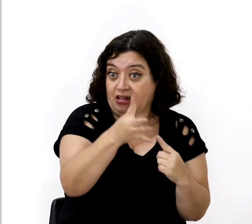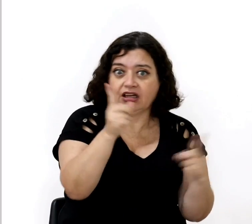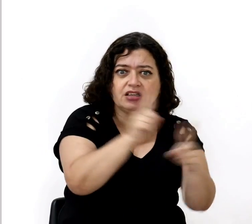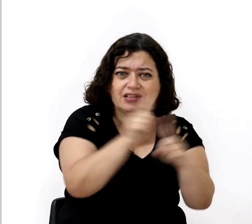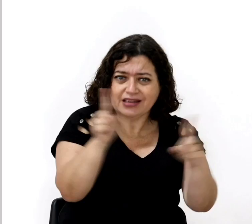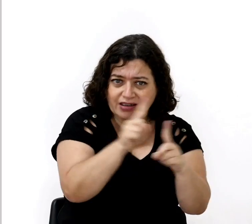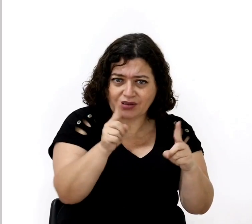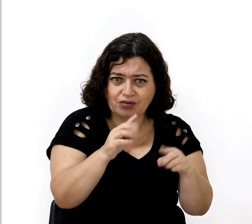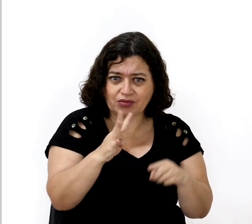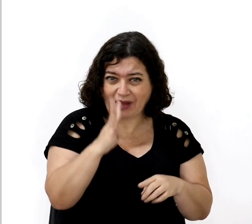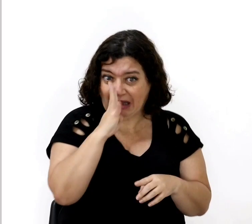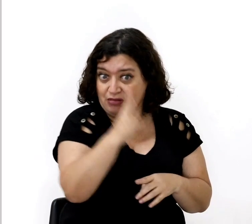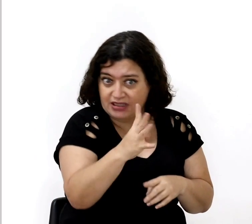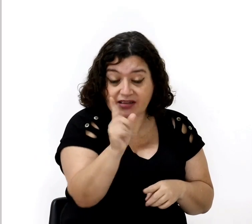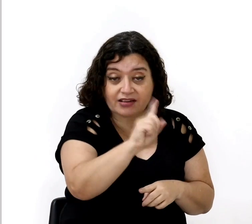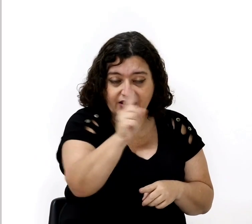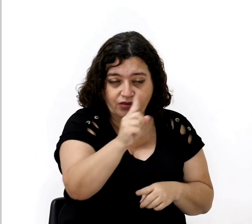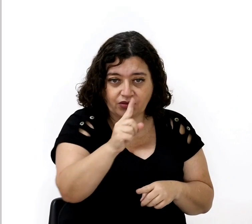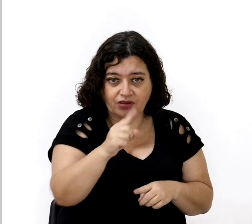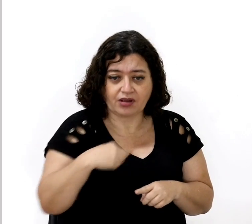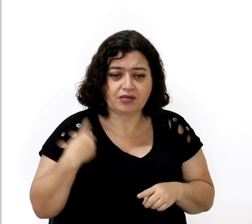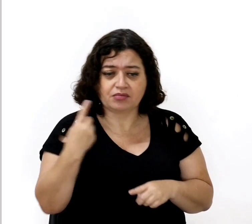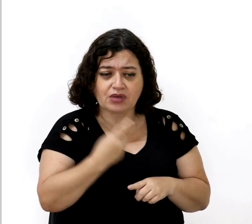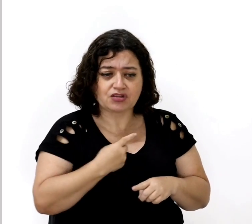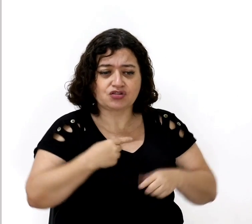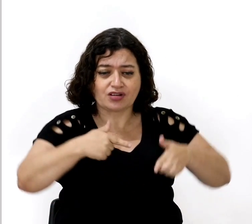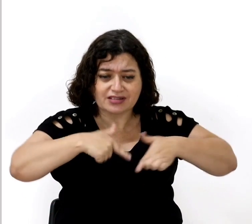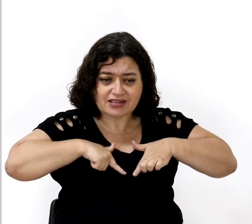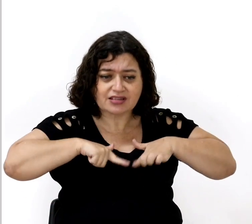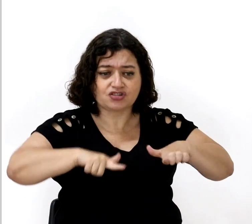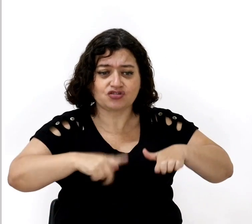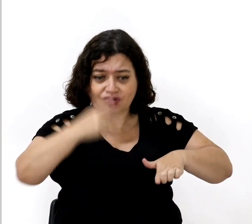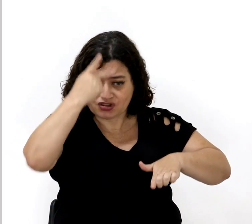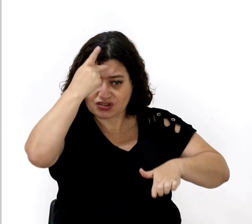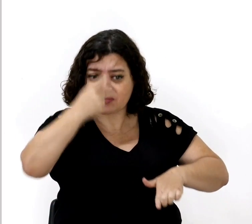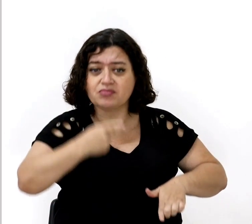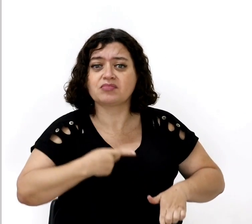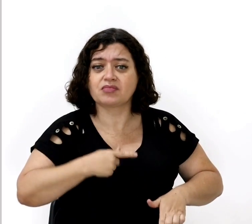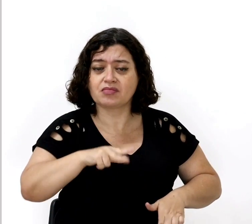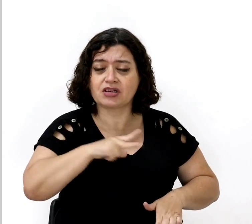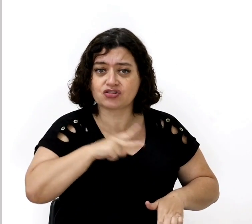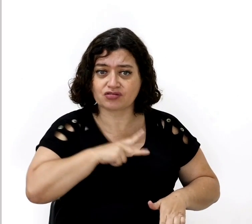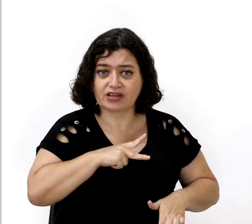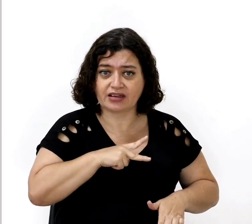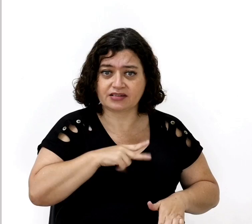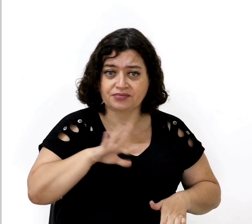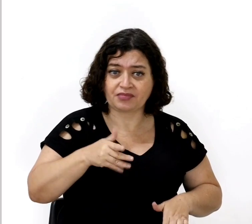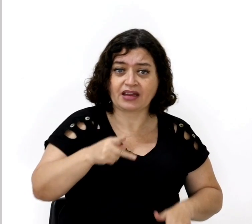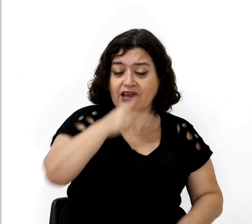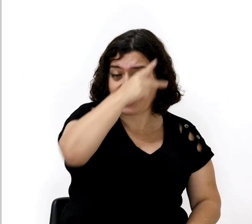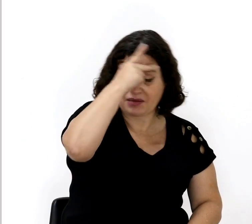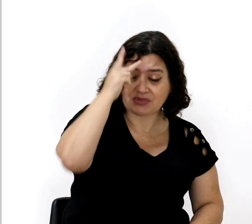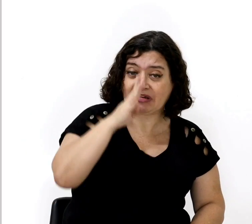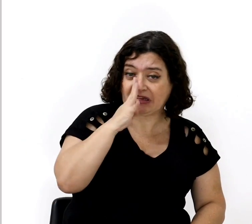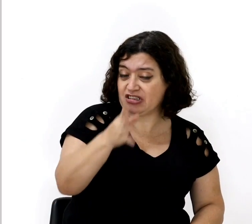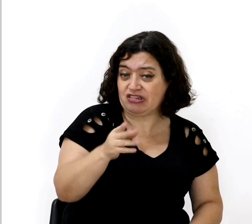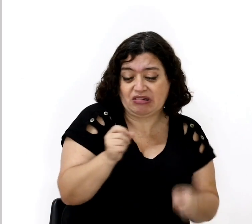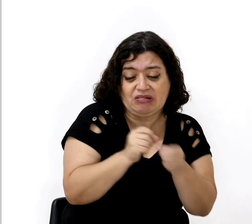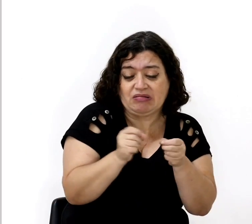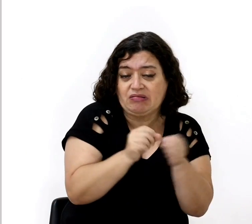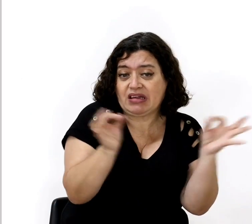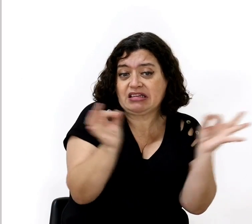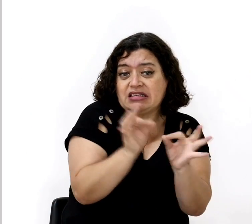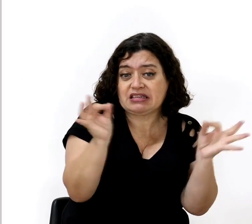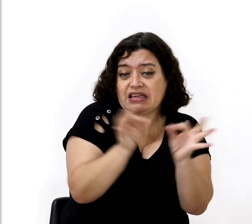nossas críticas, né, mas uma crítica das nossas próprias ações pessoais, né? Porque às vezes até quem critica não faz